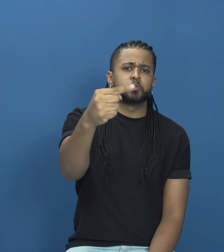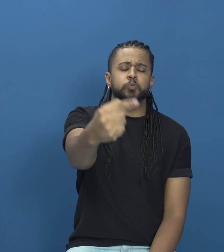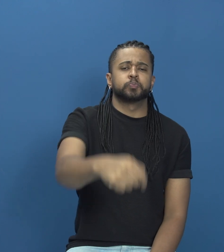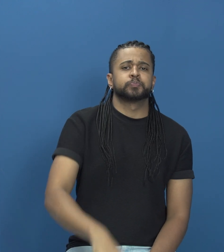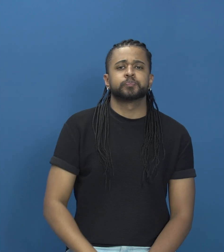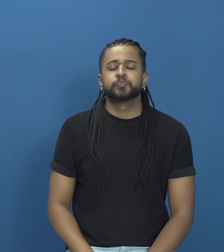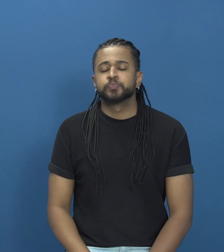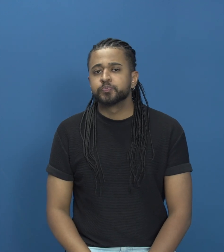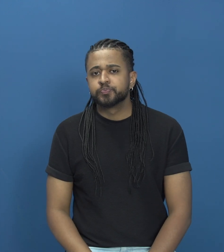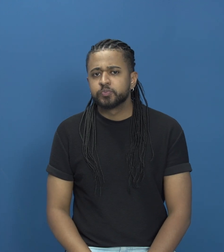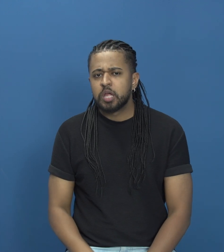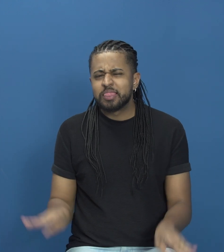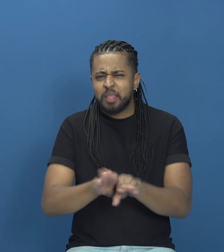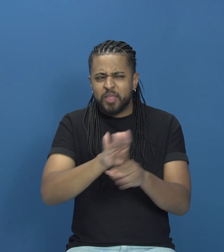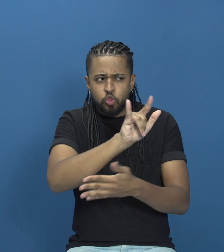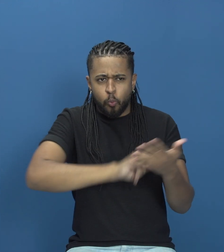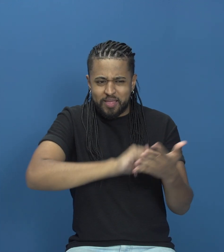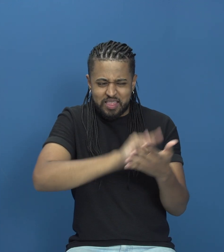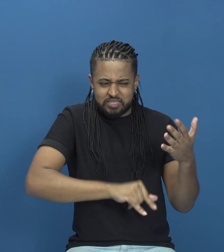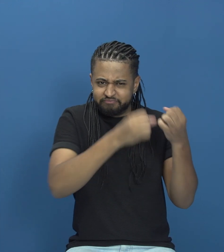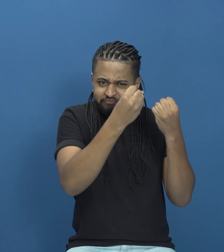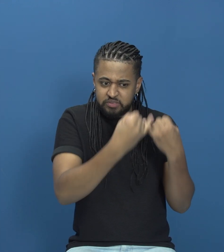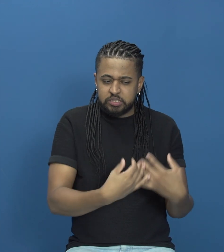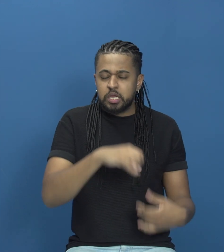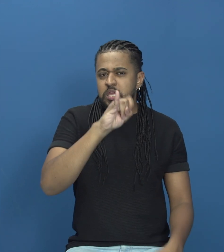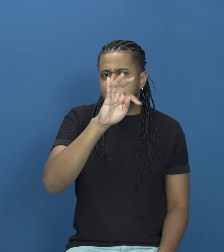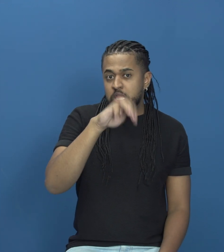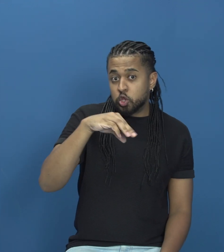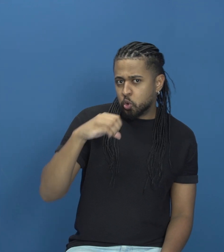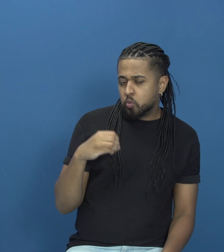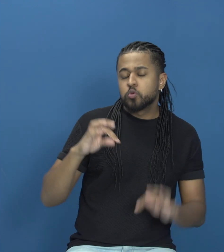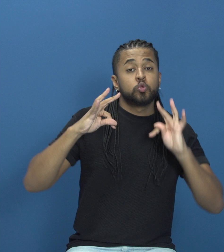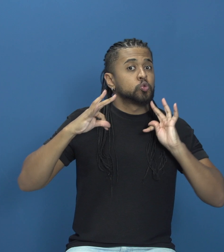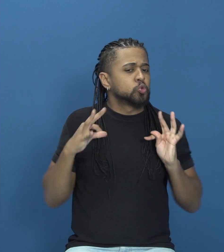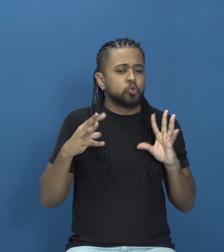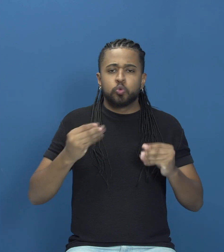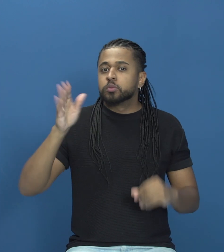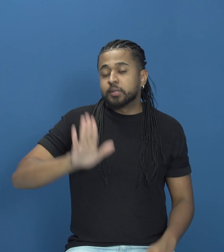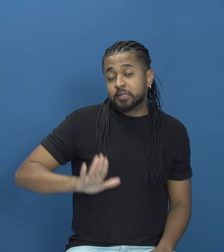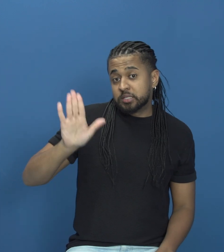10.3.1. Além da documentação elencada no item 9, todas os candidatos, as